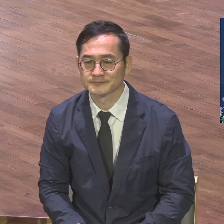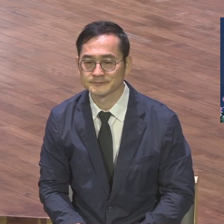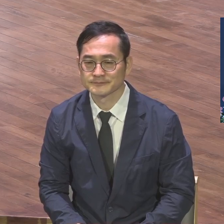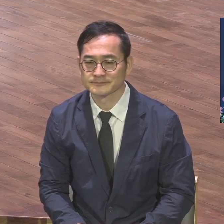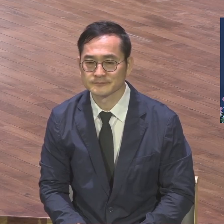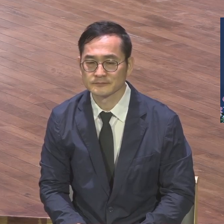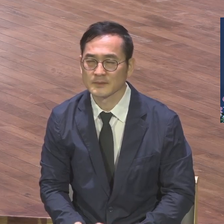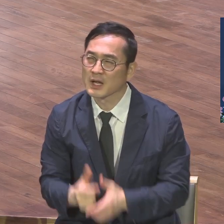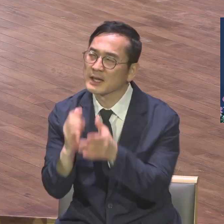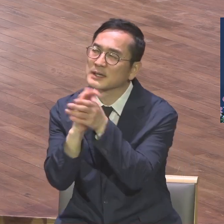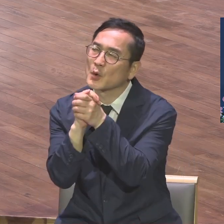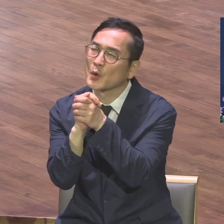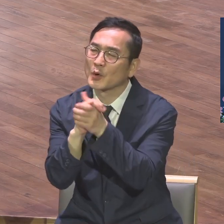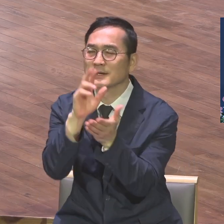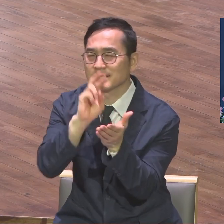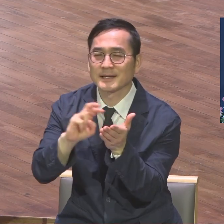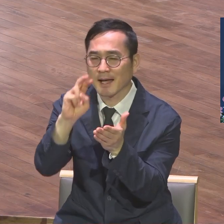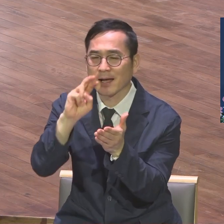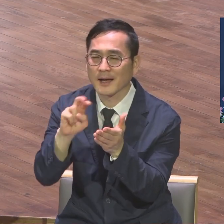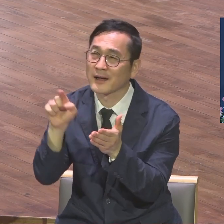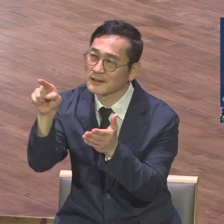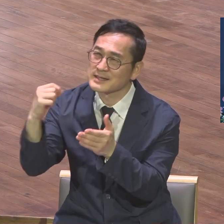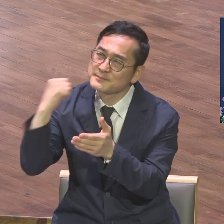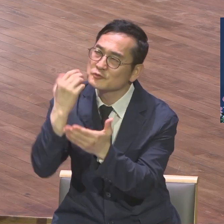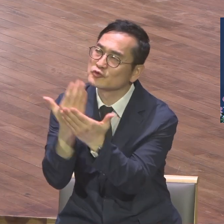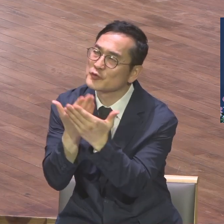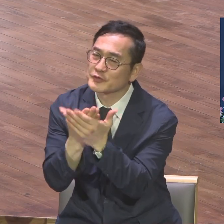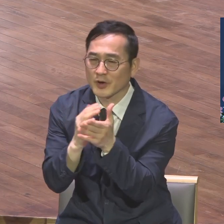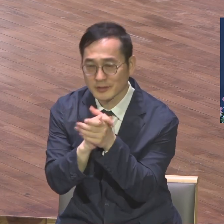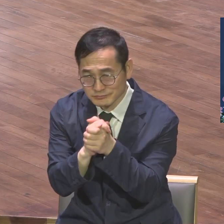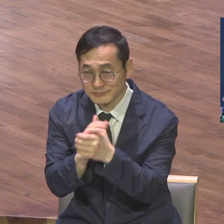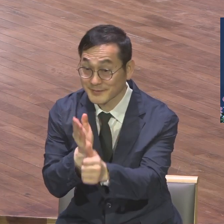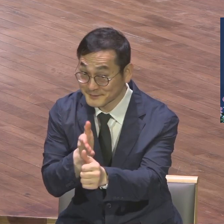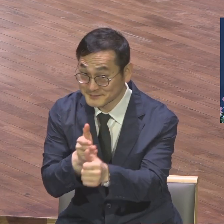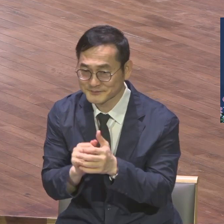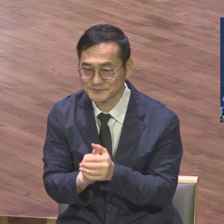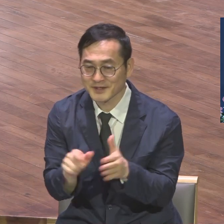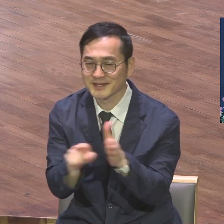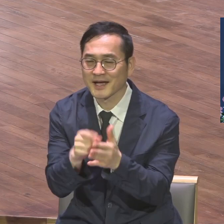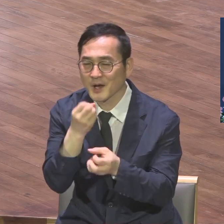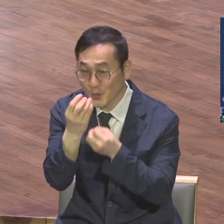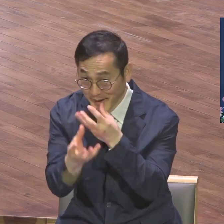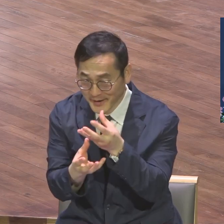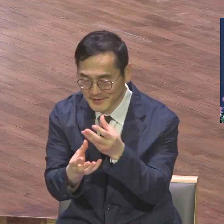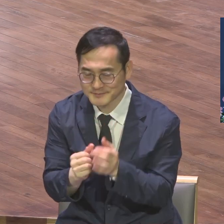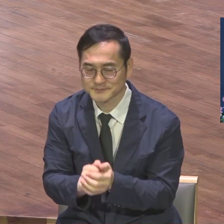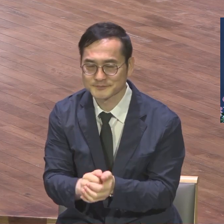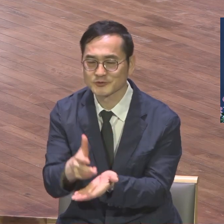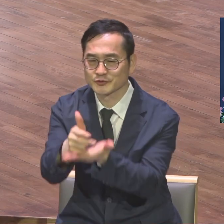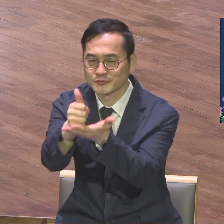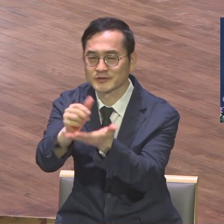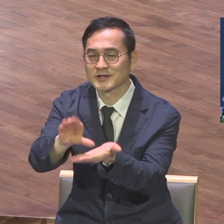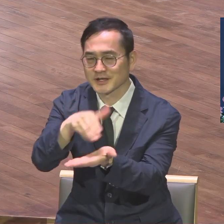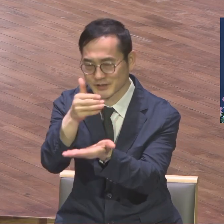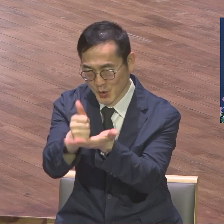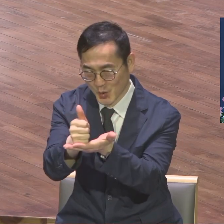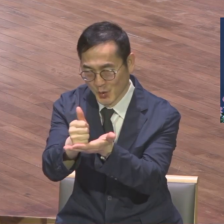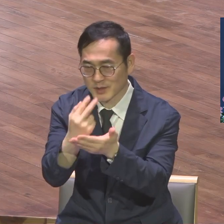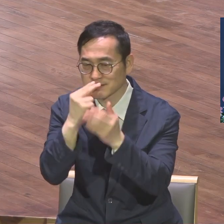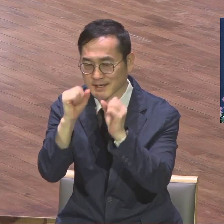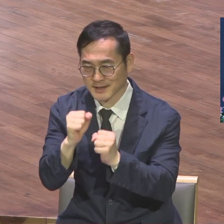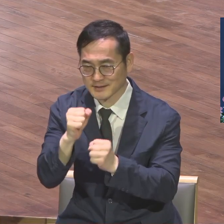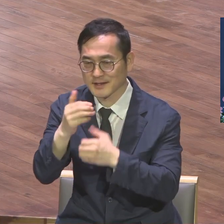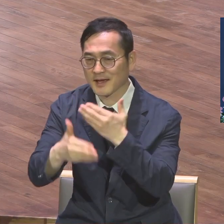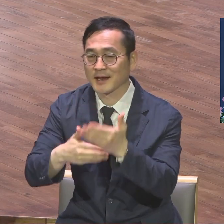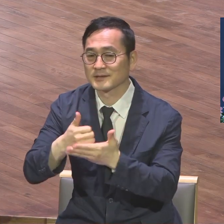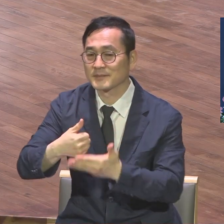고백이 찬양으로 늘어올려 퍼지기를 바랍니다. 신앙 고백합니다. 주는 그리스도시요 살아계신